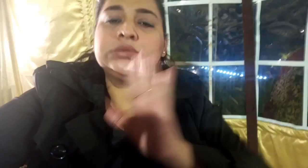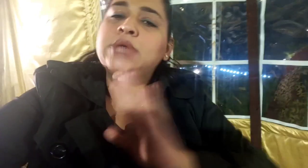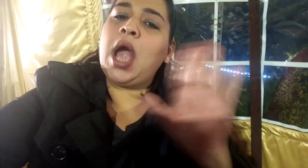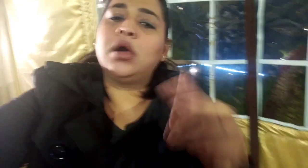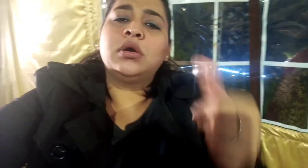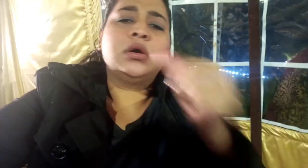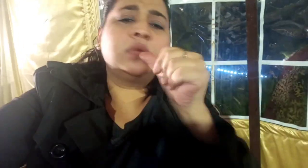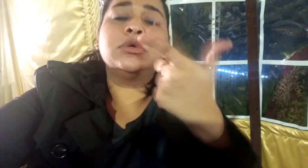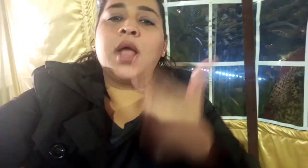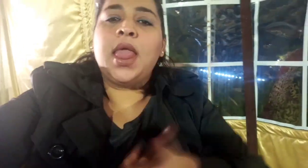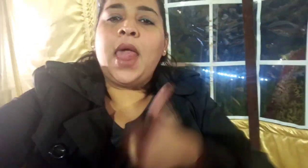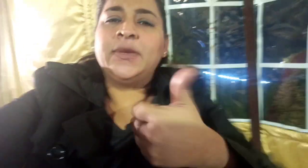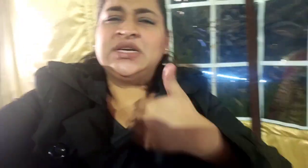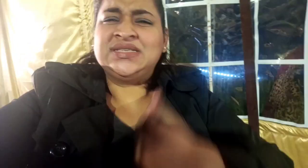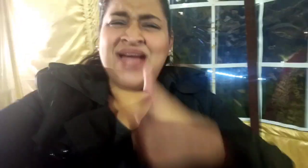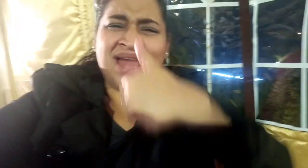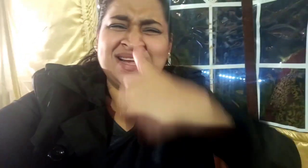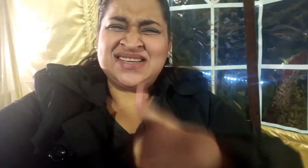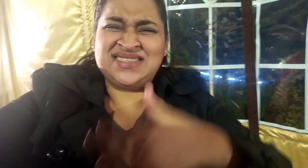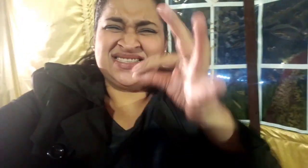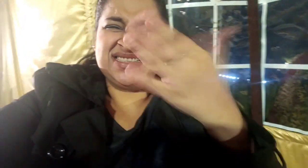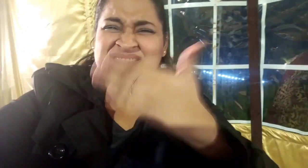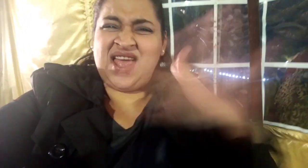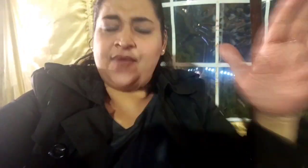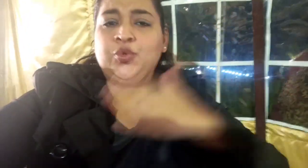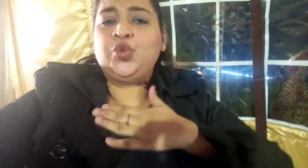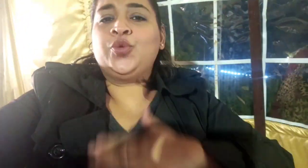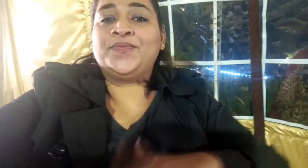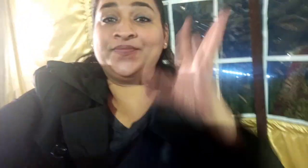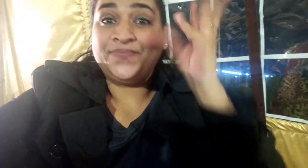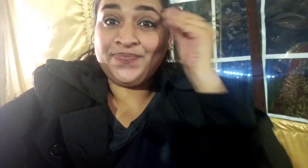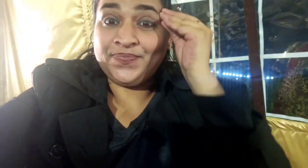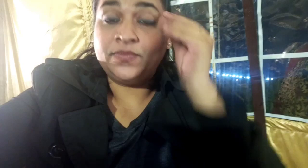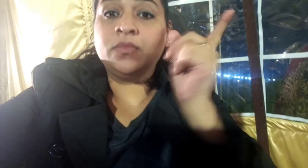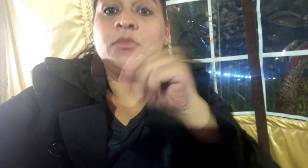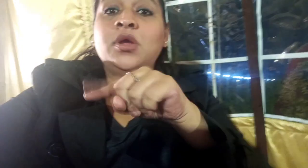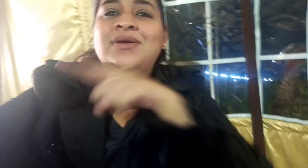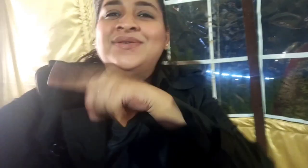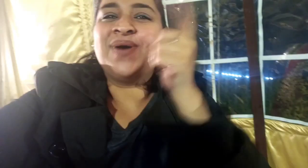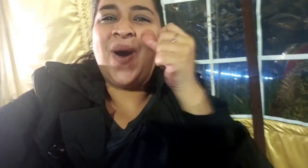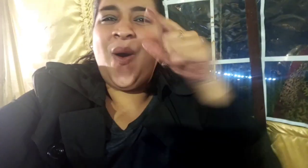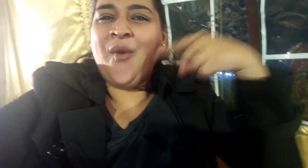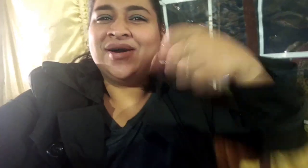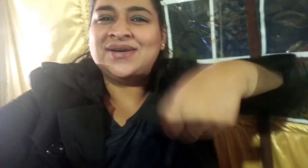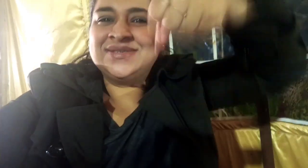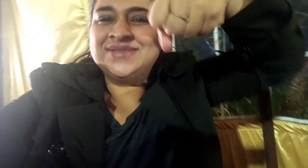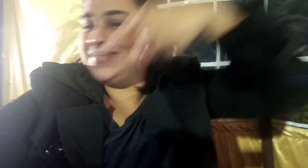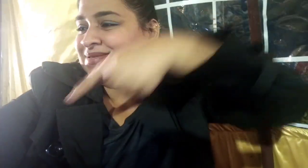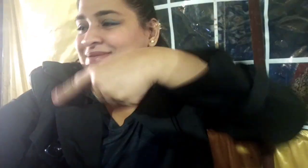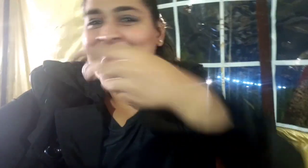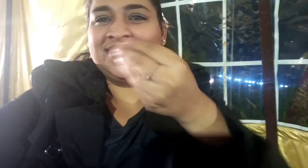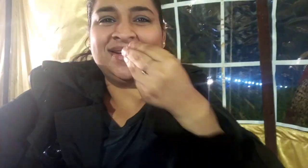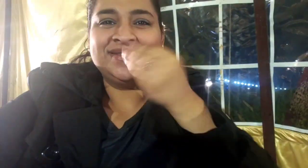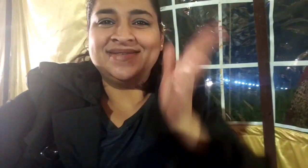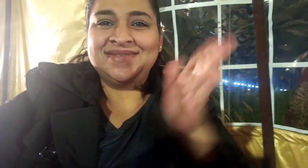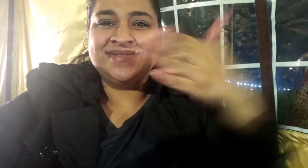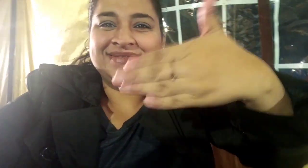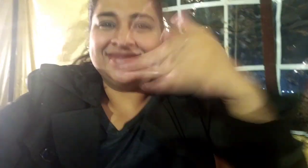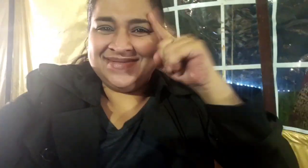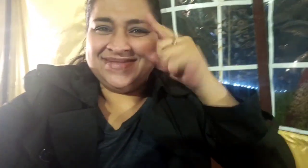मोबाइल का केस आ गया, चीजें घूम जाती है, हम ये ऐसे ही उठा के कचरे में फेंक देते हैं सामान। फिर पता नहीं चलता। एक दफा देख लेना, चाबी मोबाइल वॉलेट फोन वगैरह रह